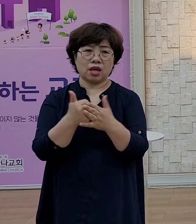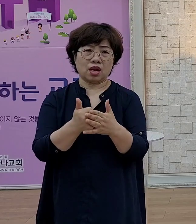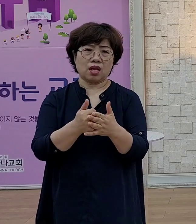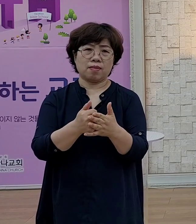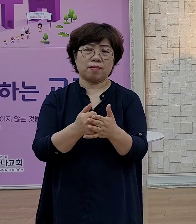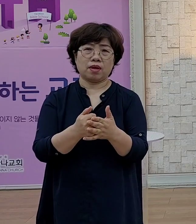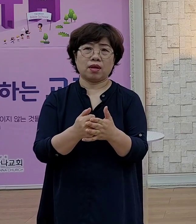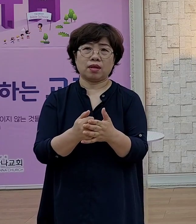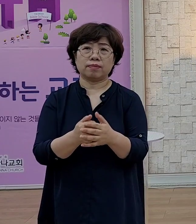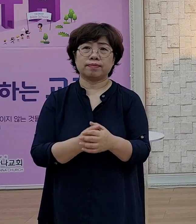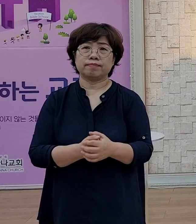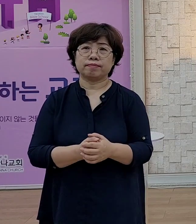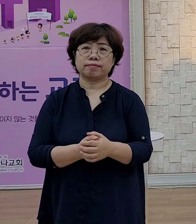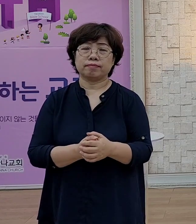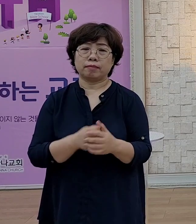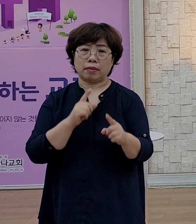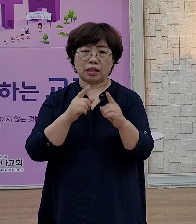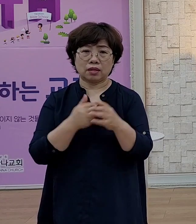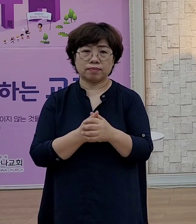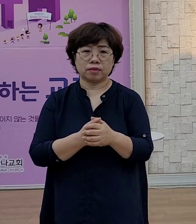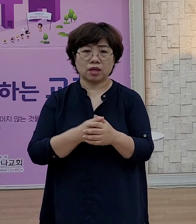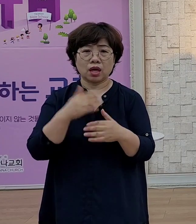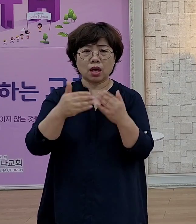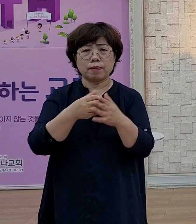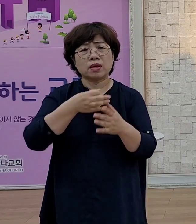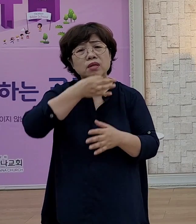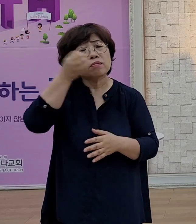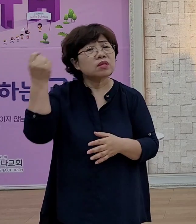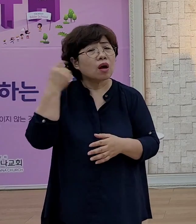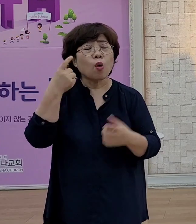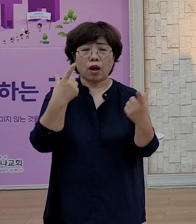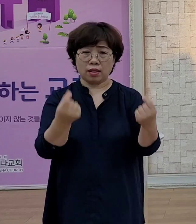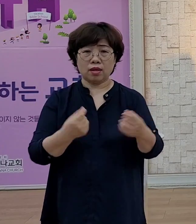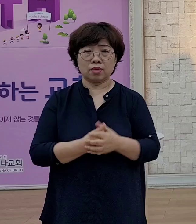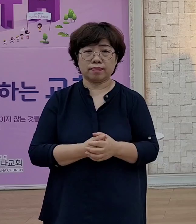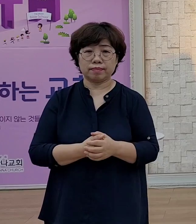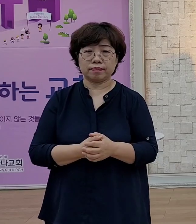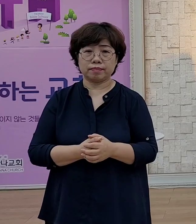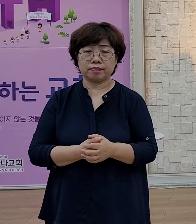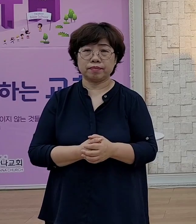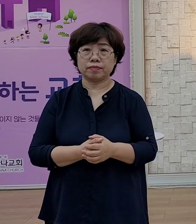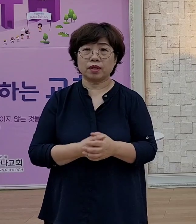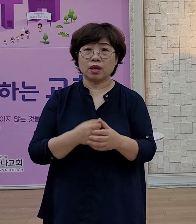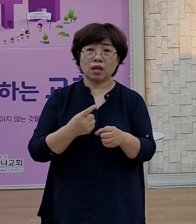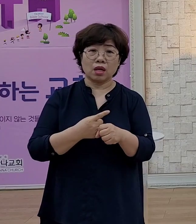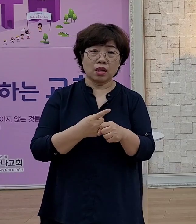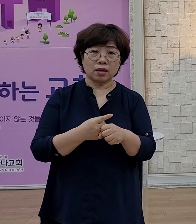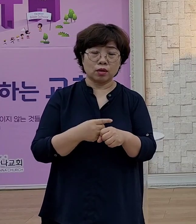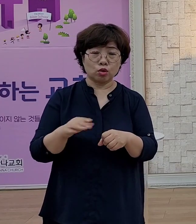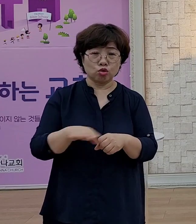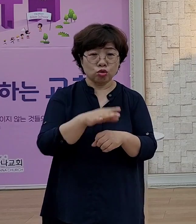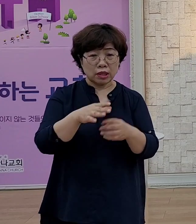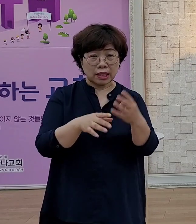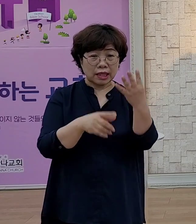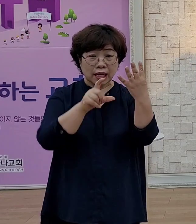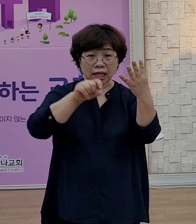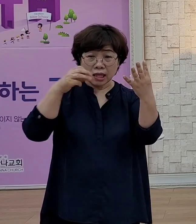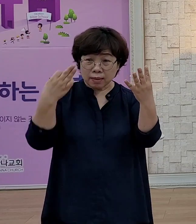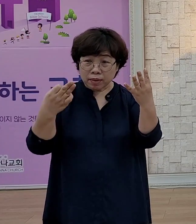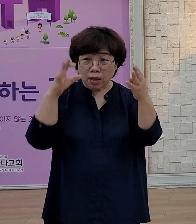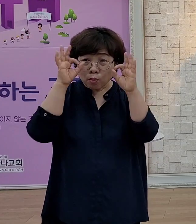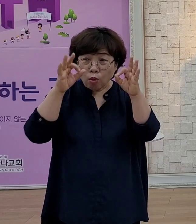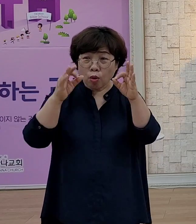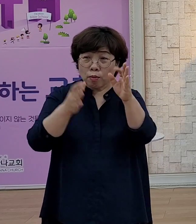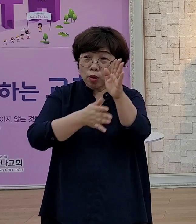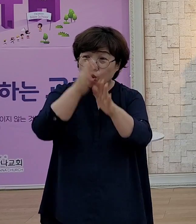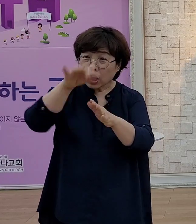진단, 다른 말로 하면 하나님의 음성입니다. 지금 13절에 1년 뒤에 1년 동안 저 도시에 가서 내가